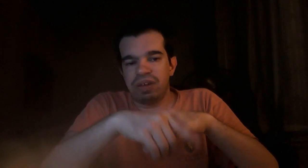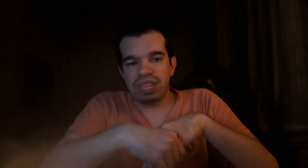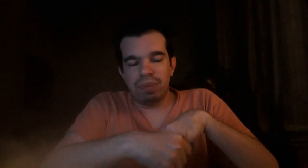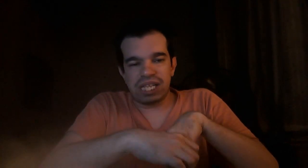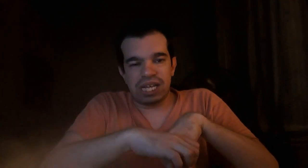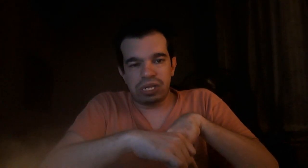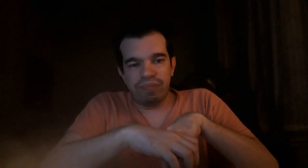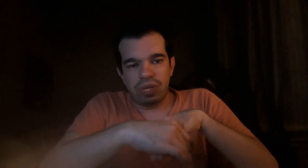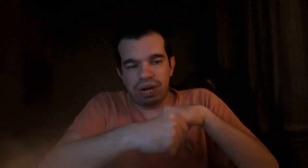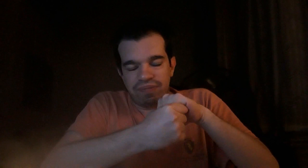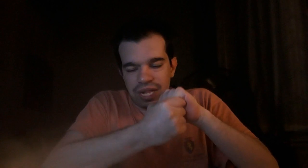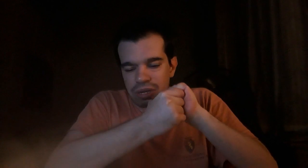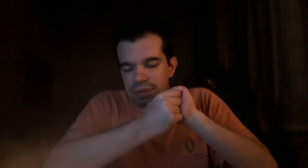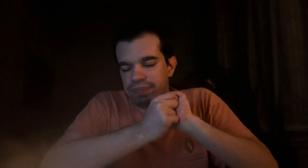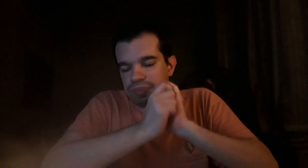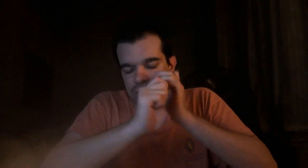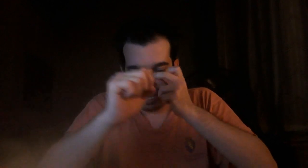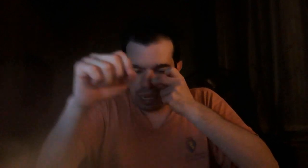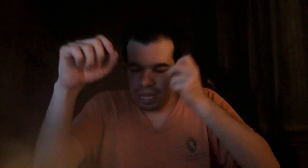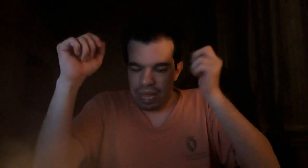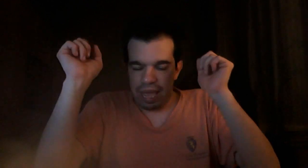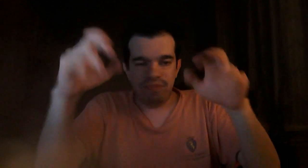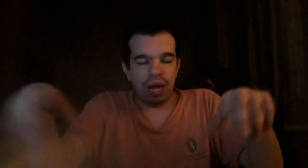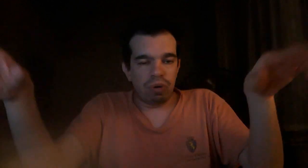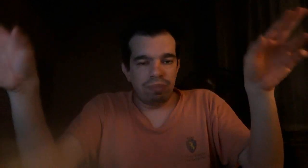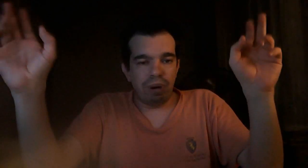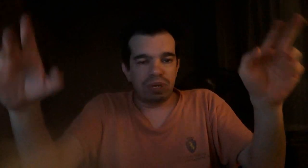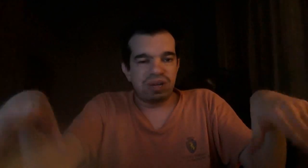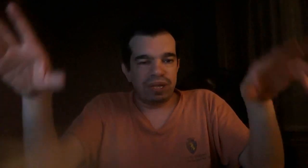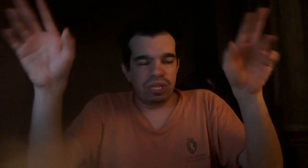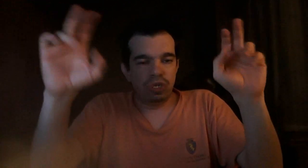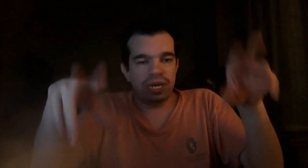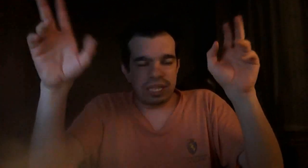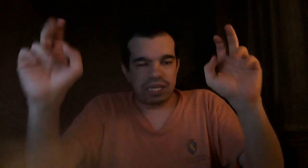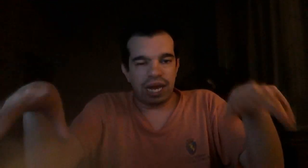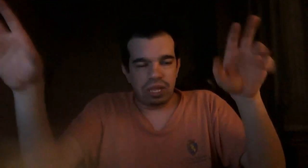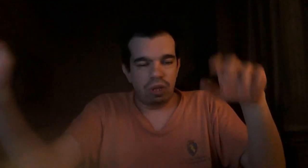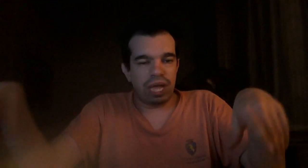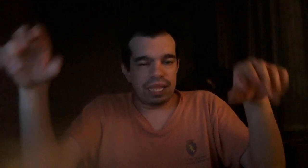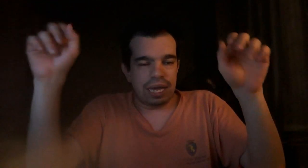Iscrivetevi al mio canale se non l'avete ancora fatto e vi auguro un buon proseguimento di giornata, serata e nottata.